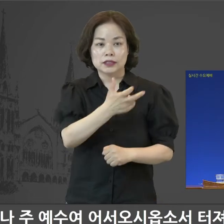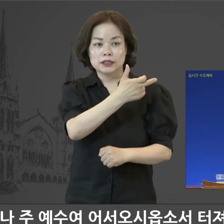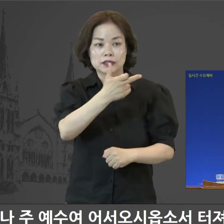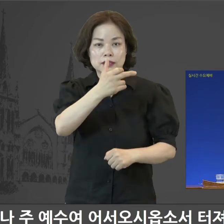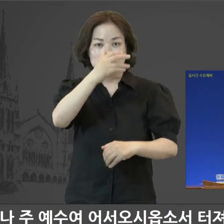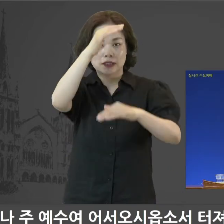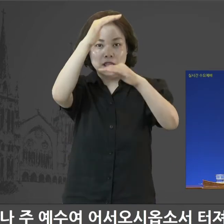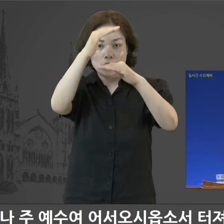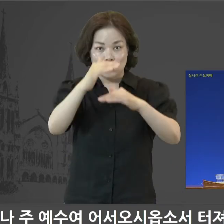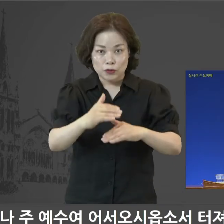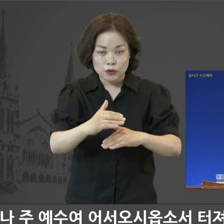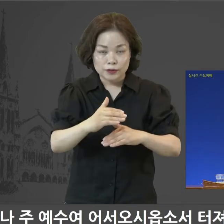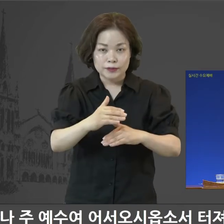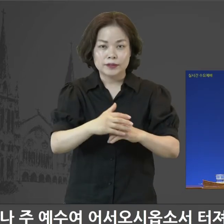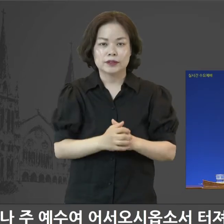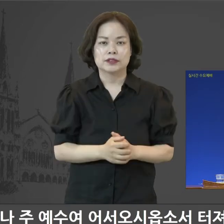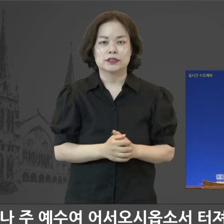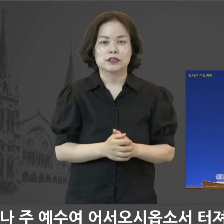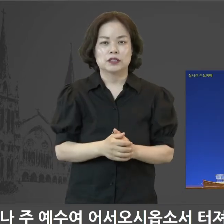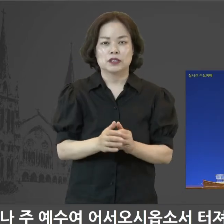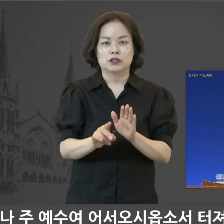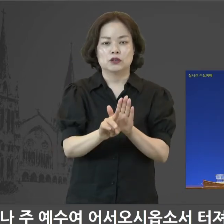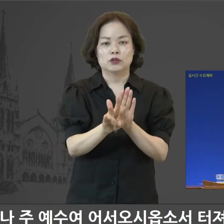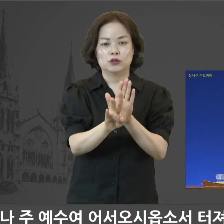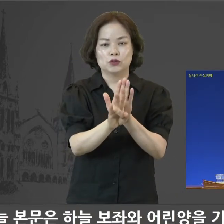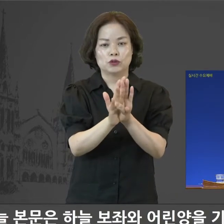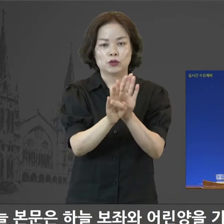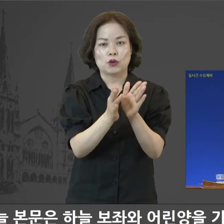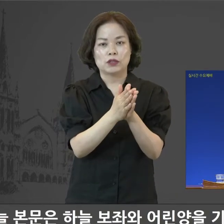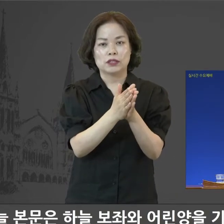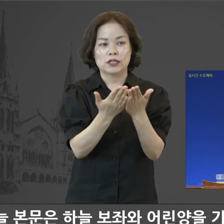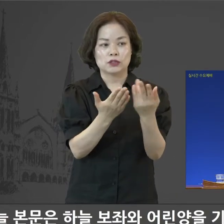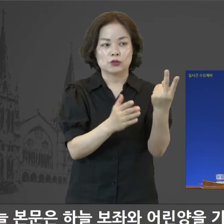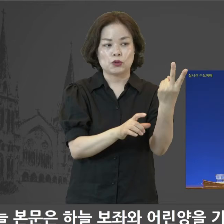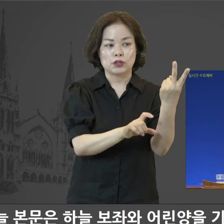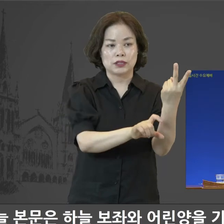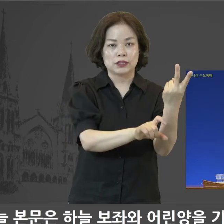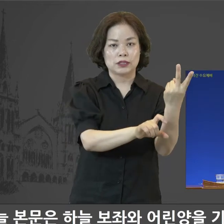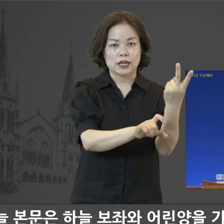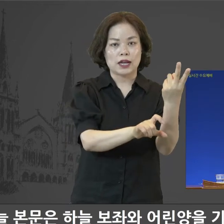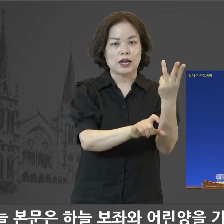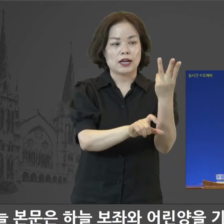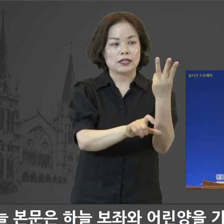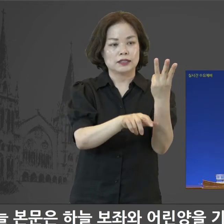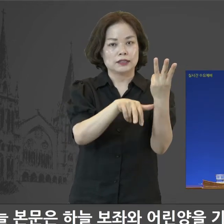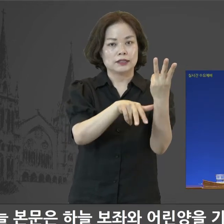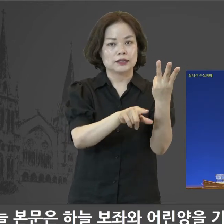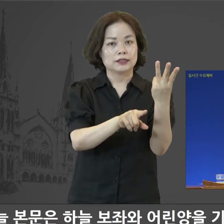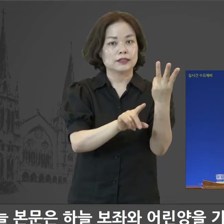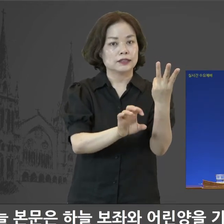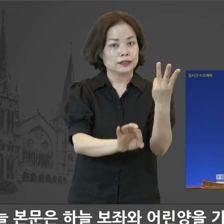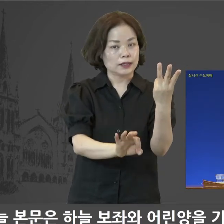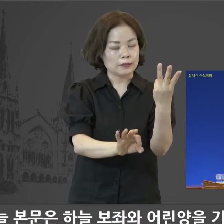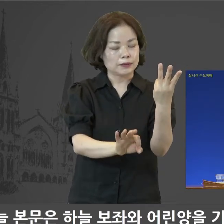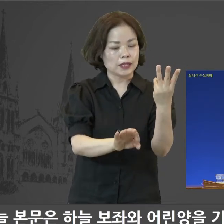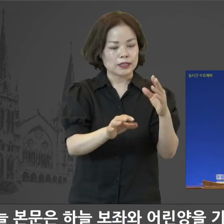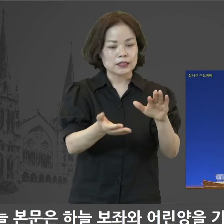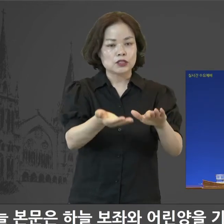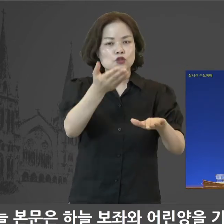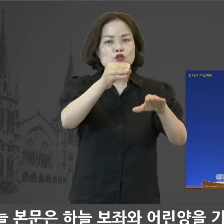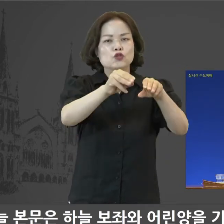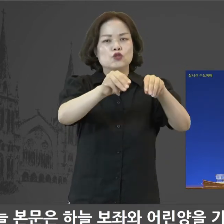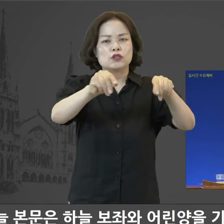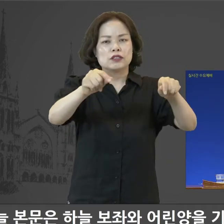맥락에서 살펴보면은 요한계시록 2장에서 3장의 말씀은 지상교회를